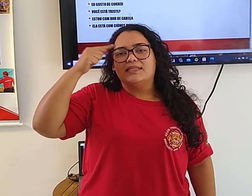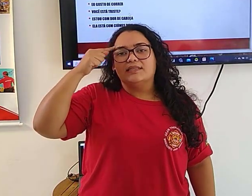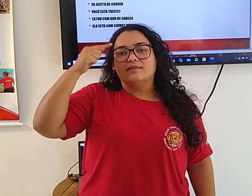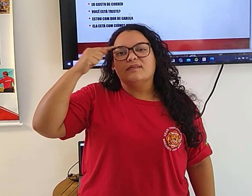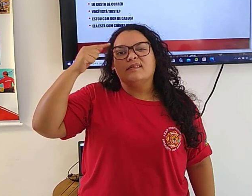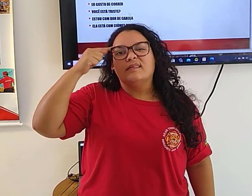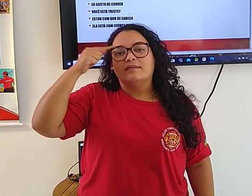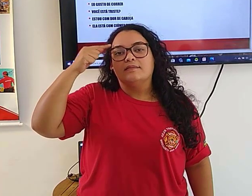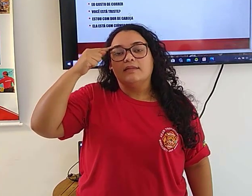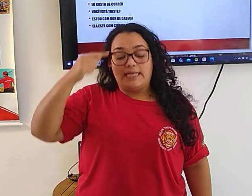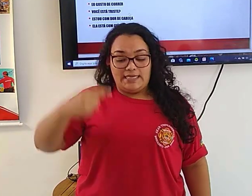cabeça.